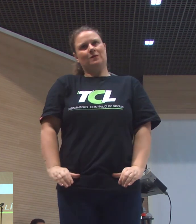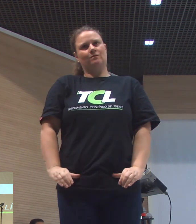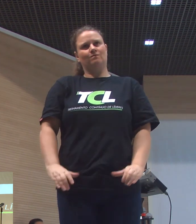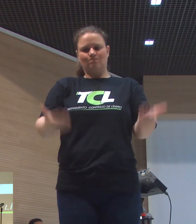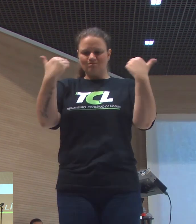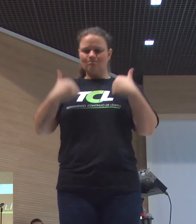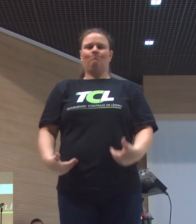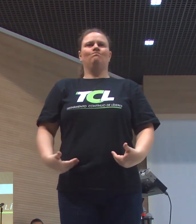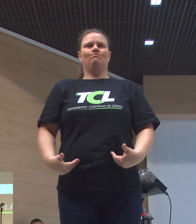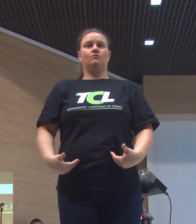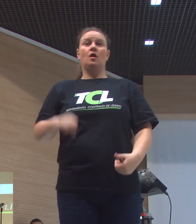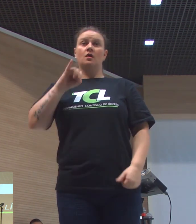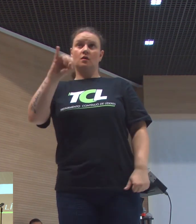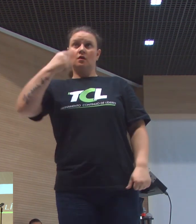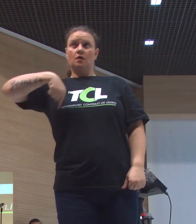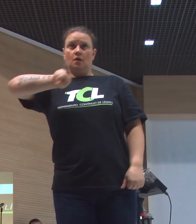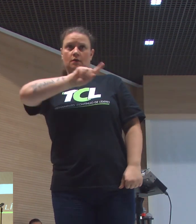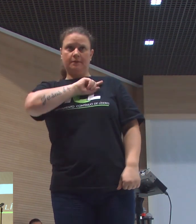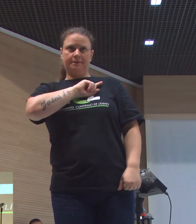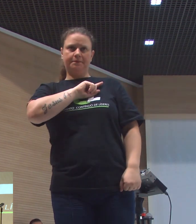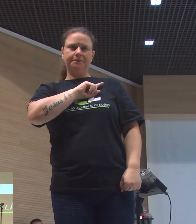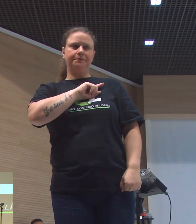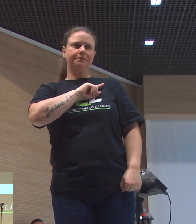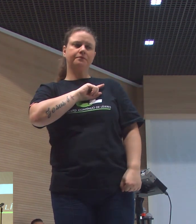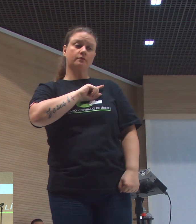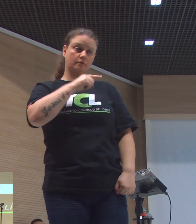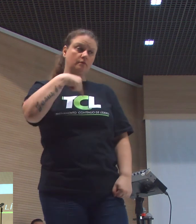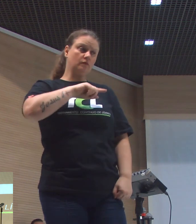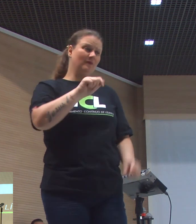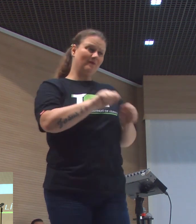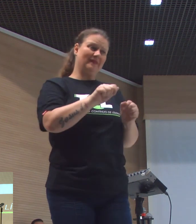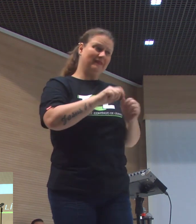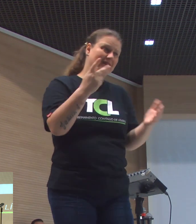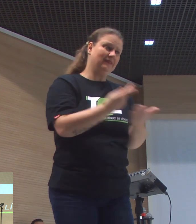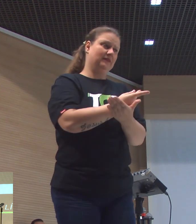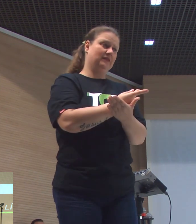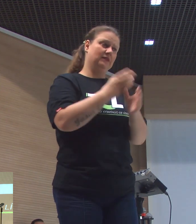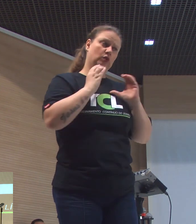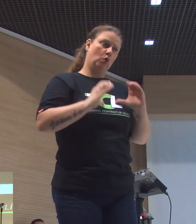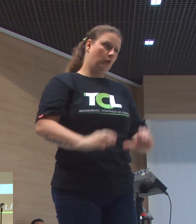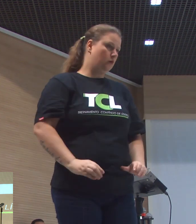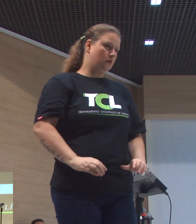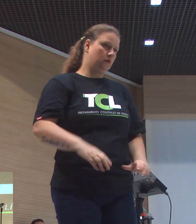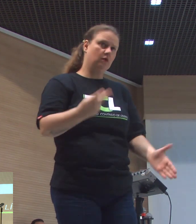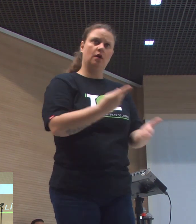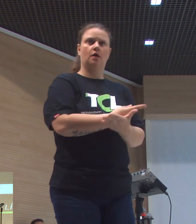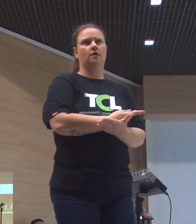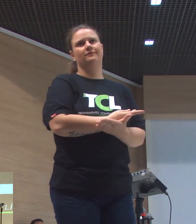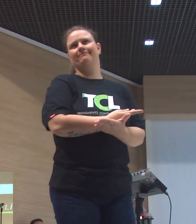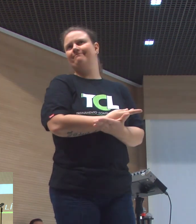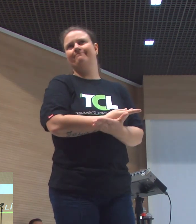Se em nossa vida, de repente, a gente cometeu alguma coisa assim e de repente esse comportamento existe. Ei.